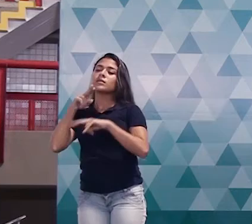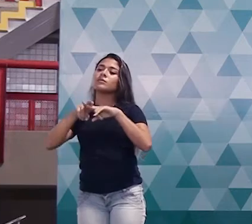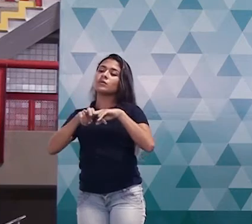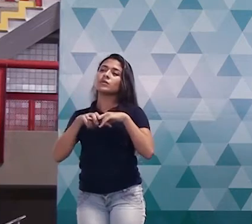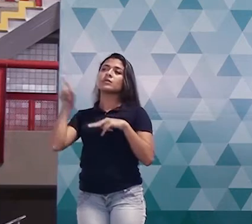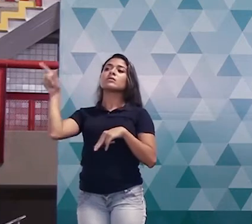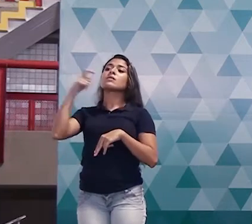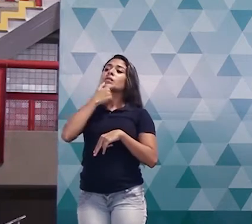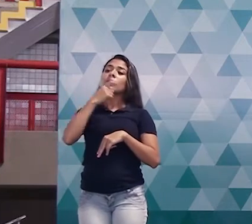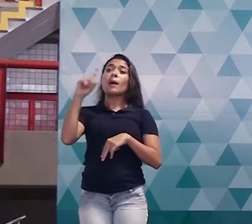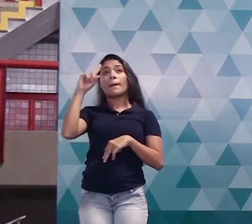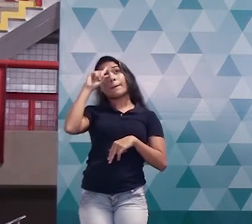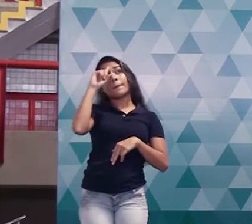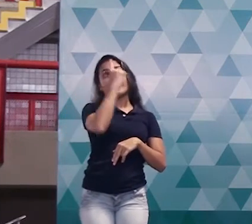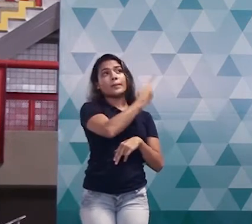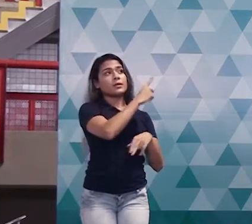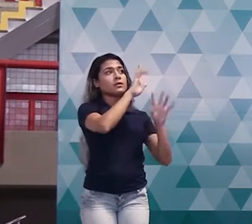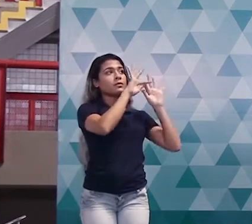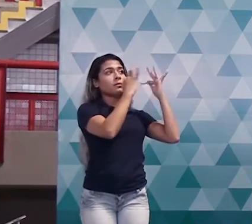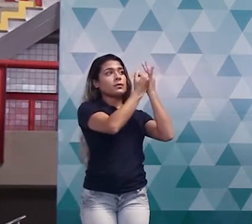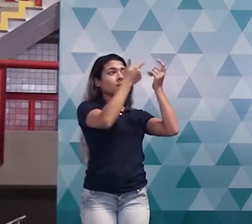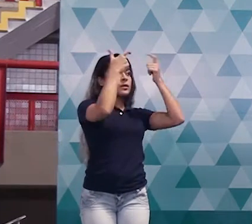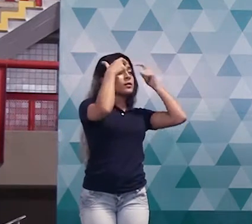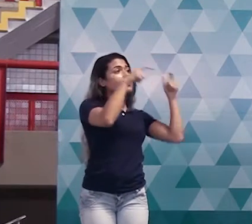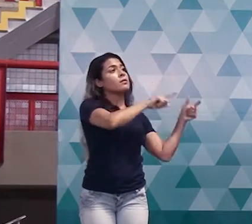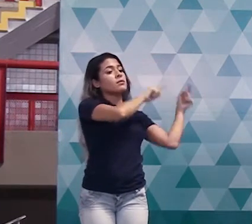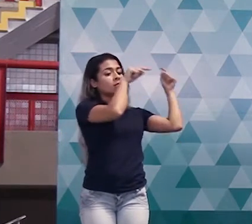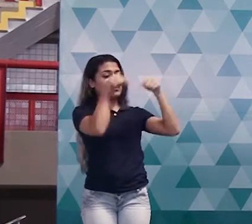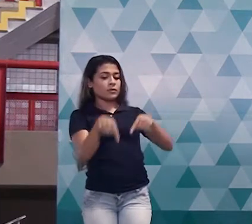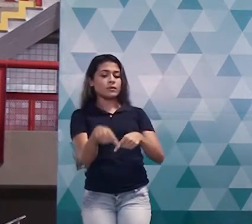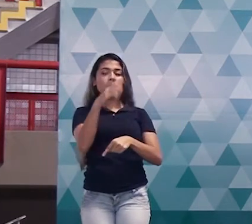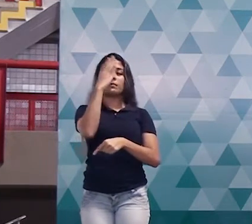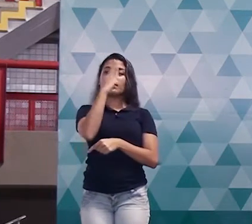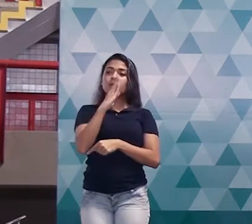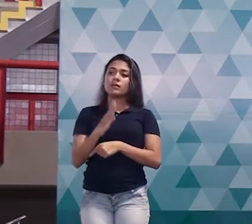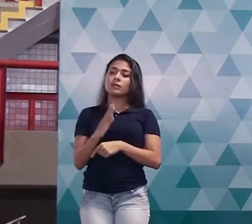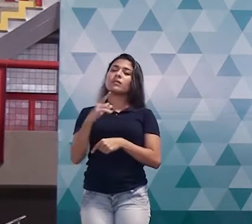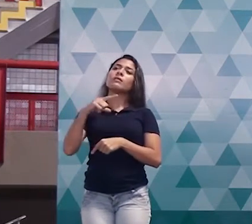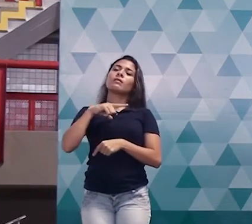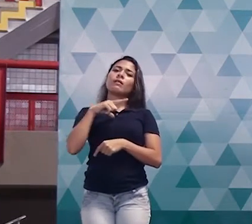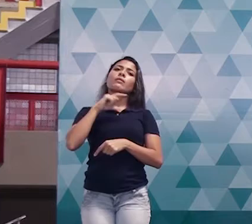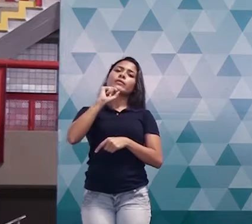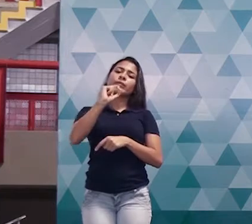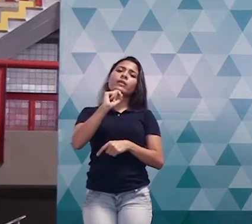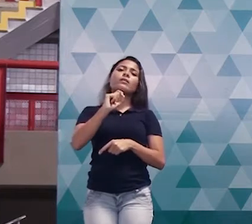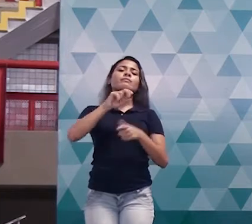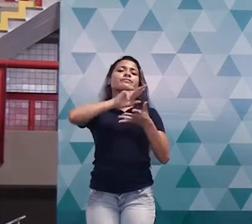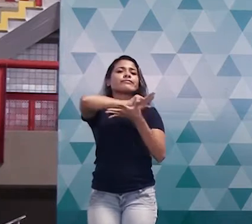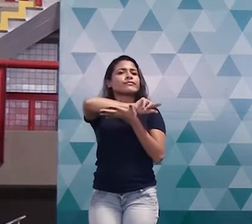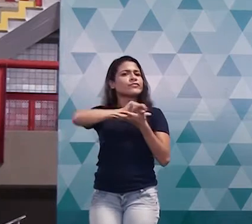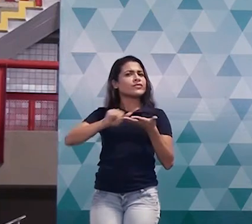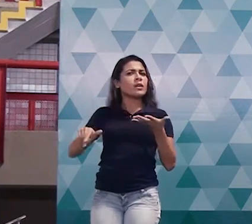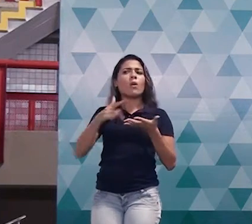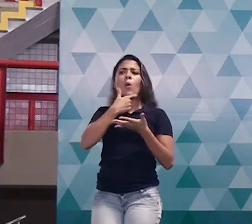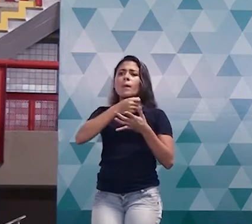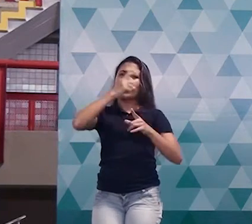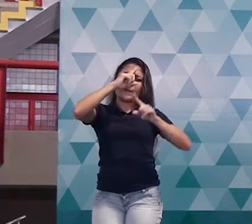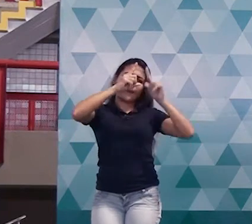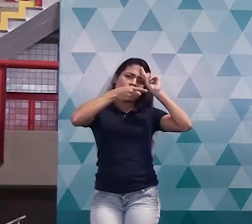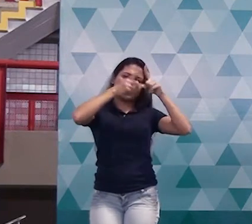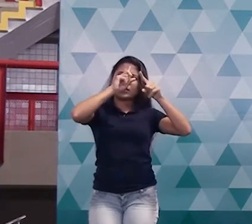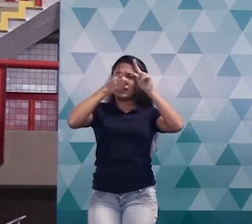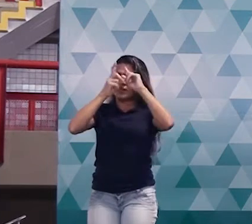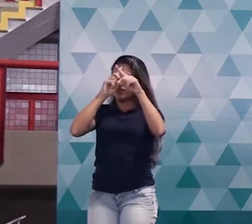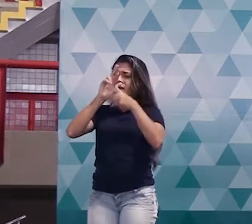traz para cá. E Dom João, ao chegar aqui, adota uma série de medidas, abertura dos portos, tratado de comércio e navegação, uma série de